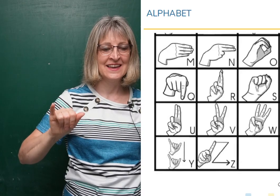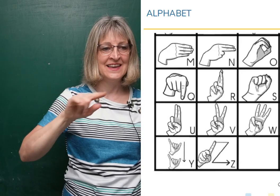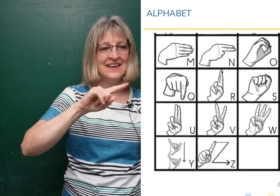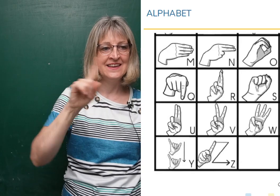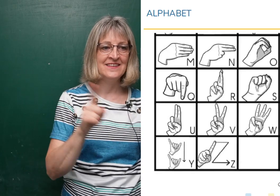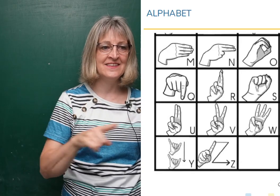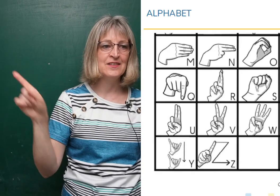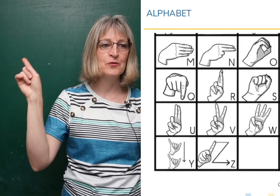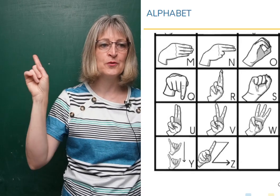et Z de Zoro.